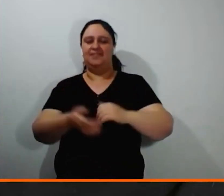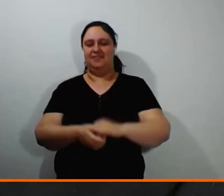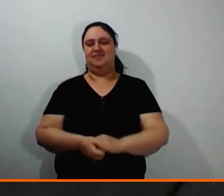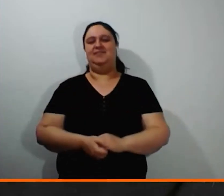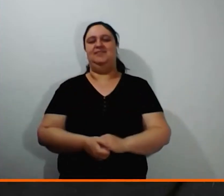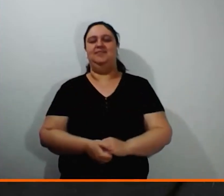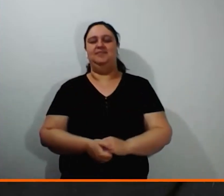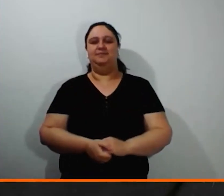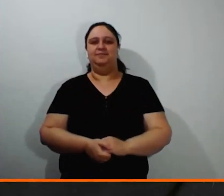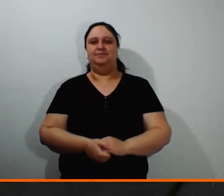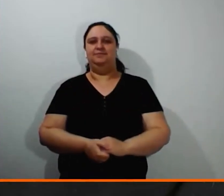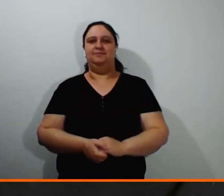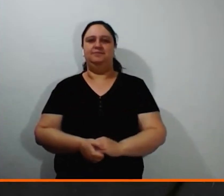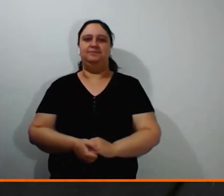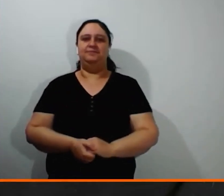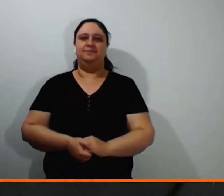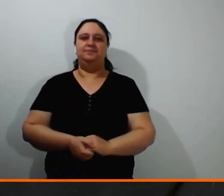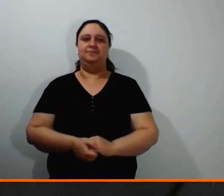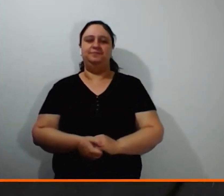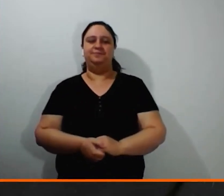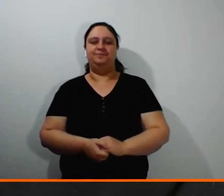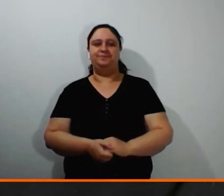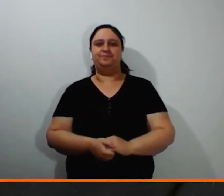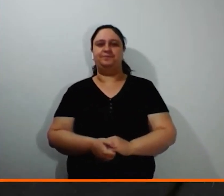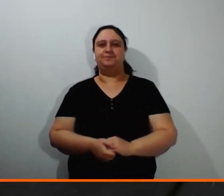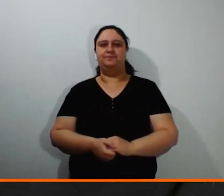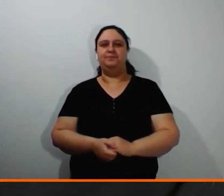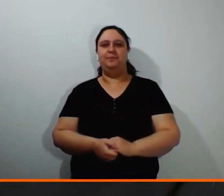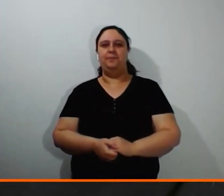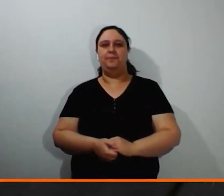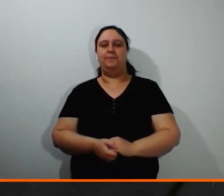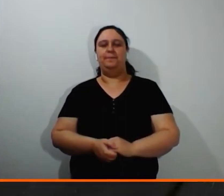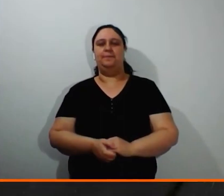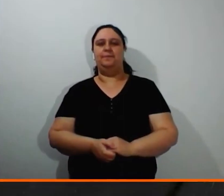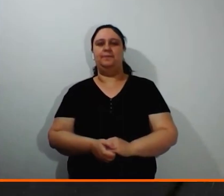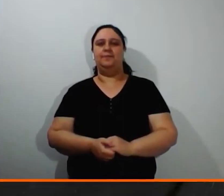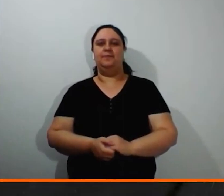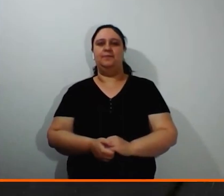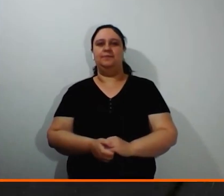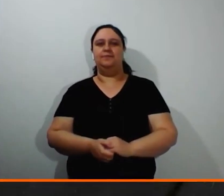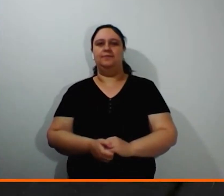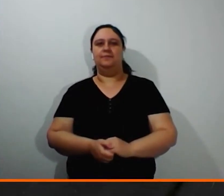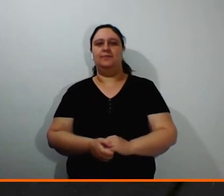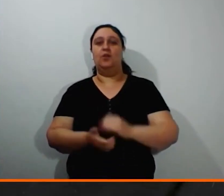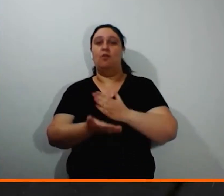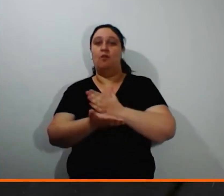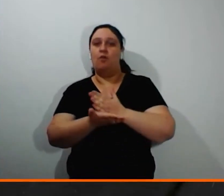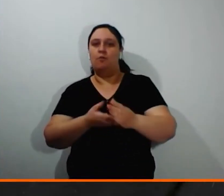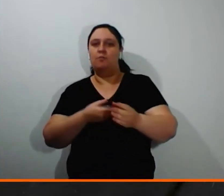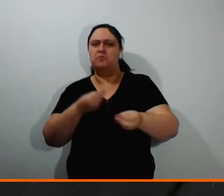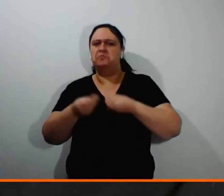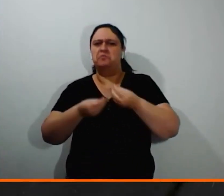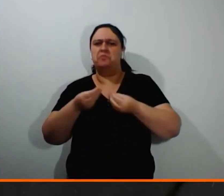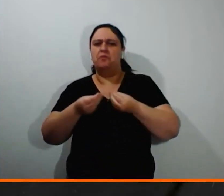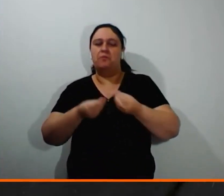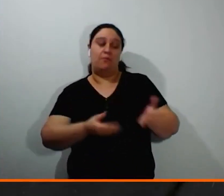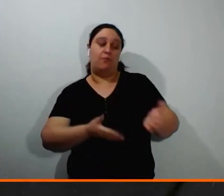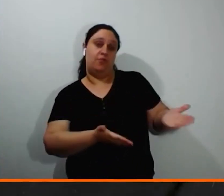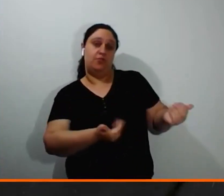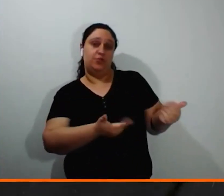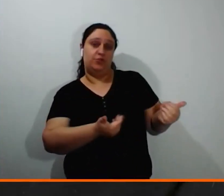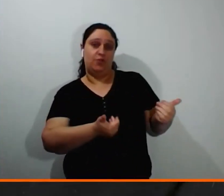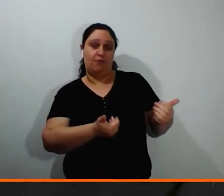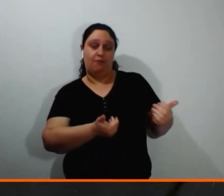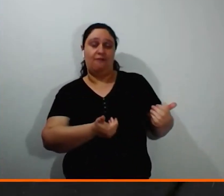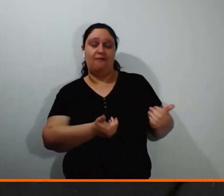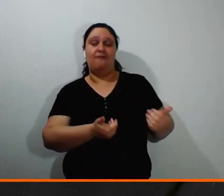amém? Avança todo mundo. Tudo foi iniciado pelo serviço de jovens das igrejas. E